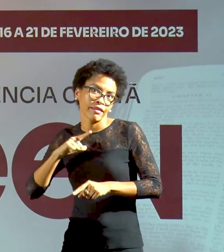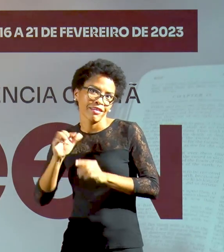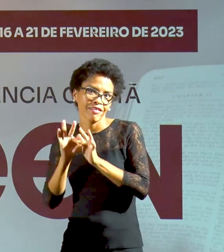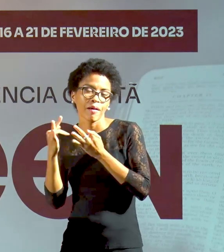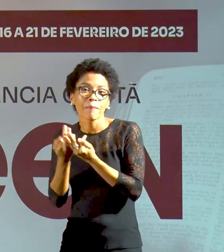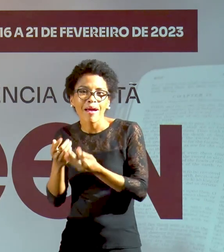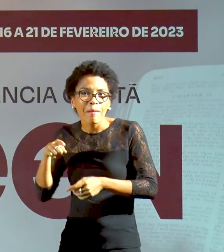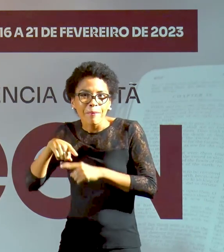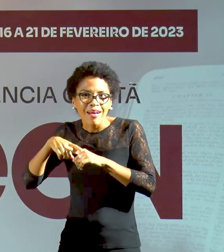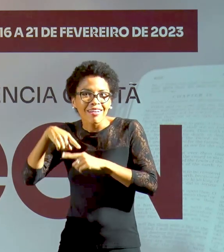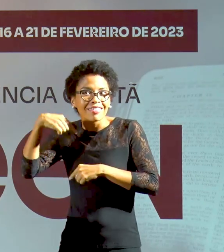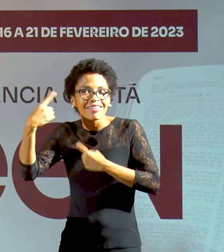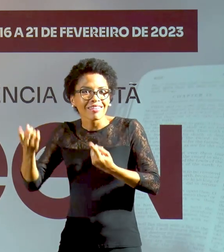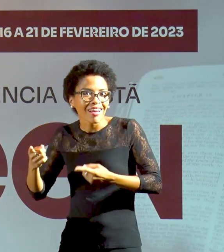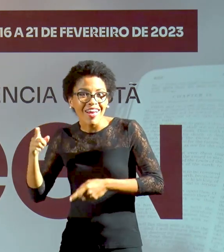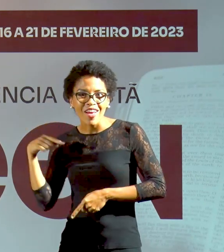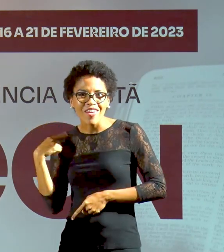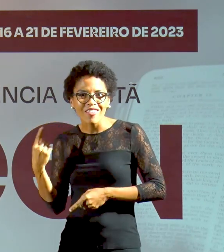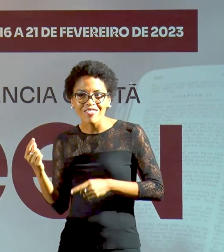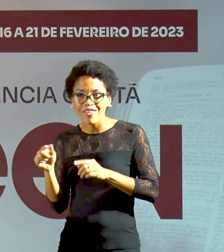Porque daí eu tenho ela e tenho vocês